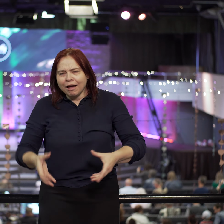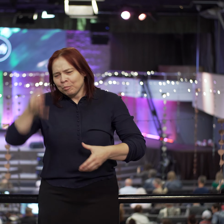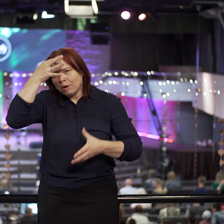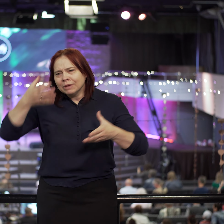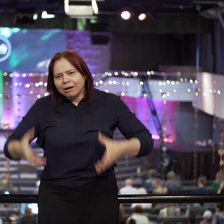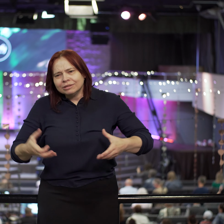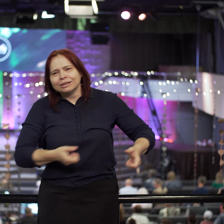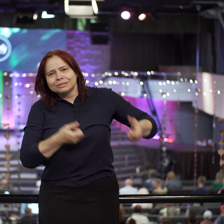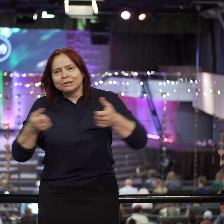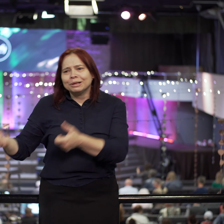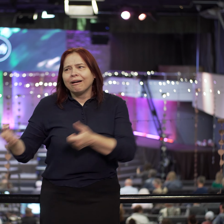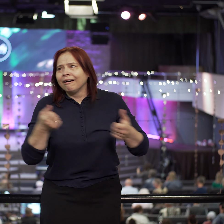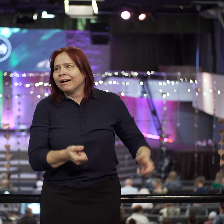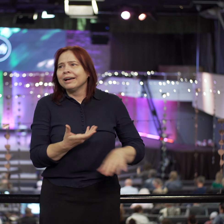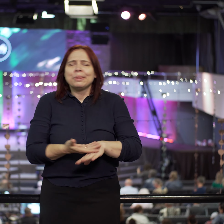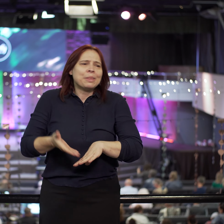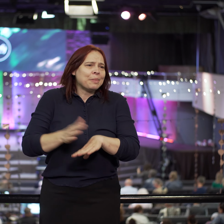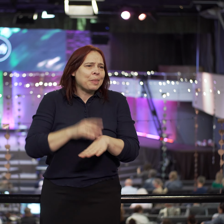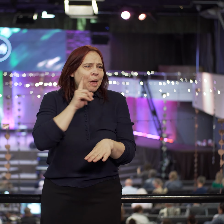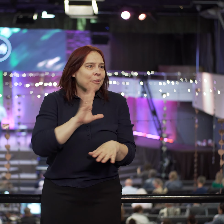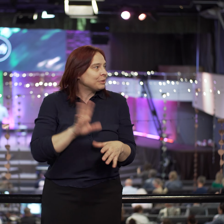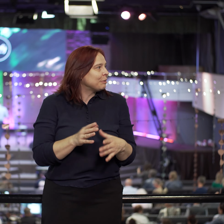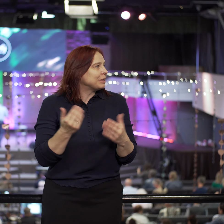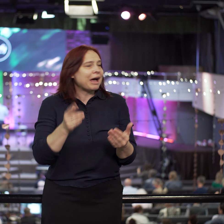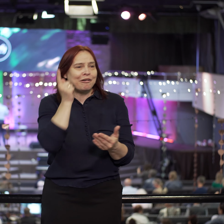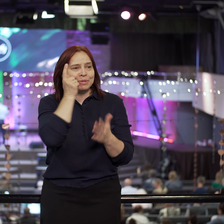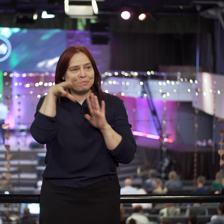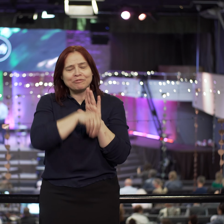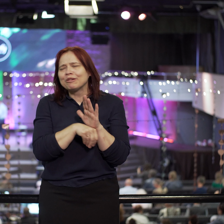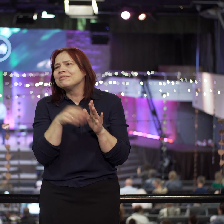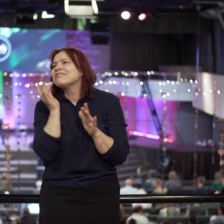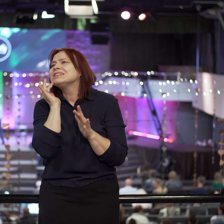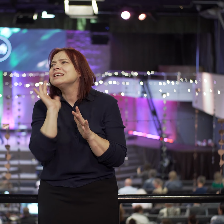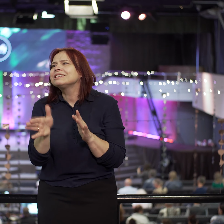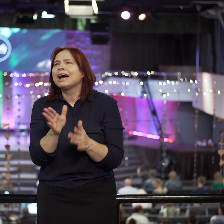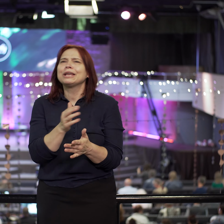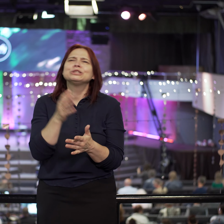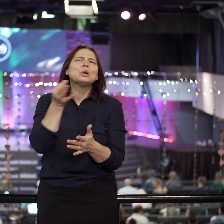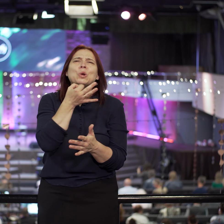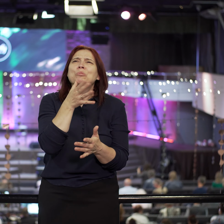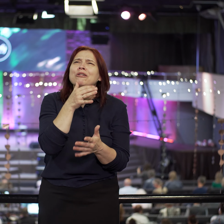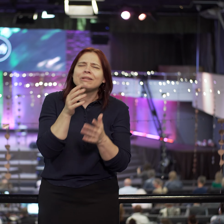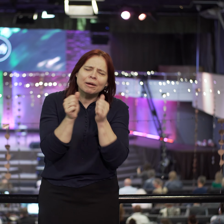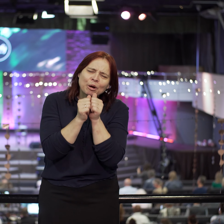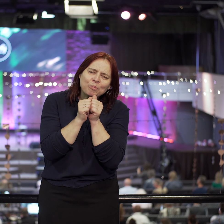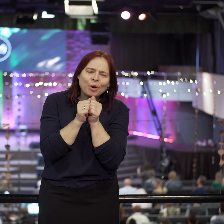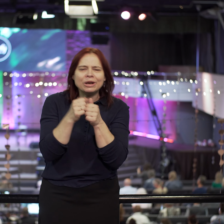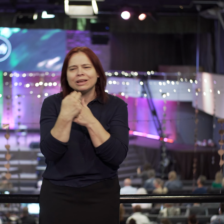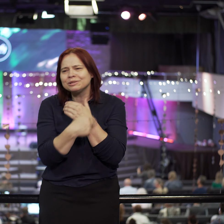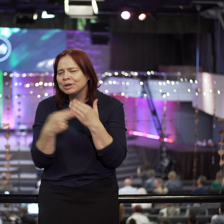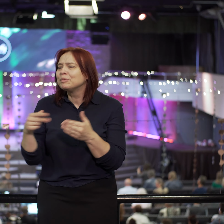своих сердцах. Слава Господу! И я хочу, чтобы мы открыли